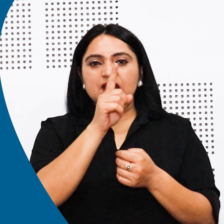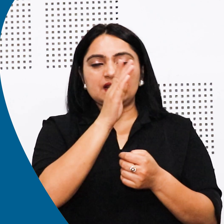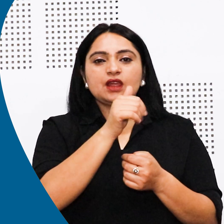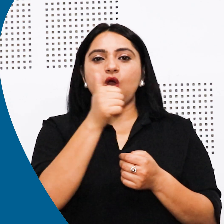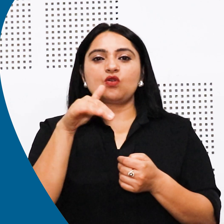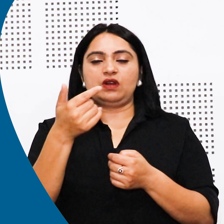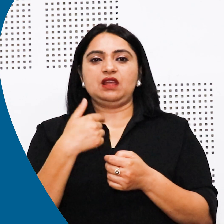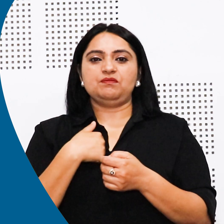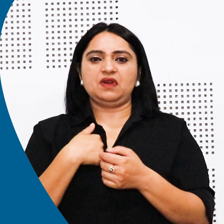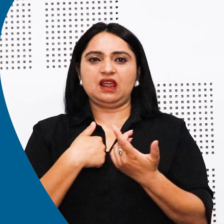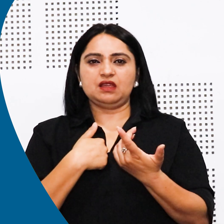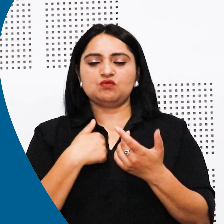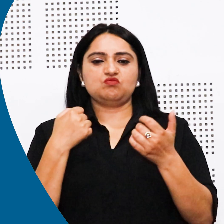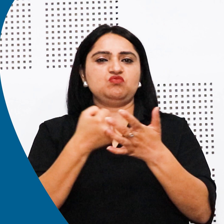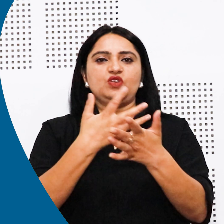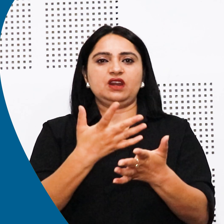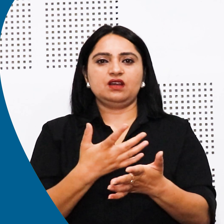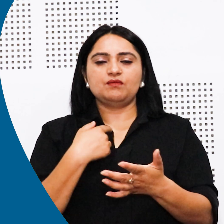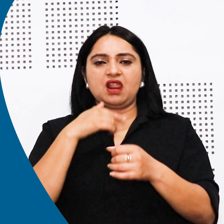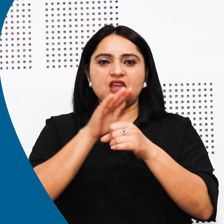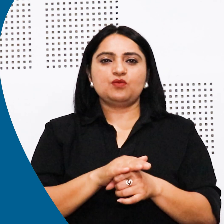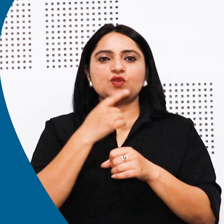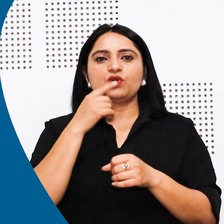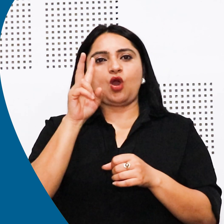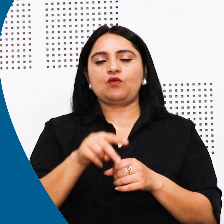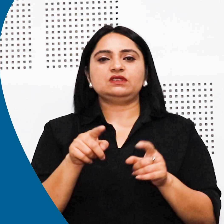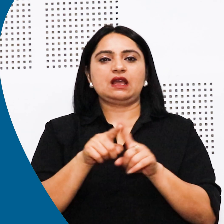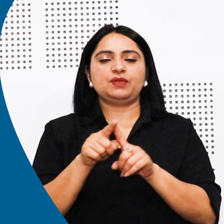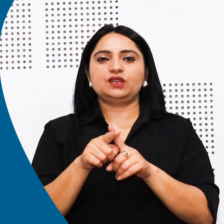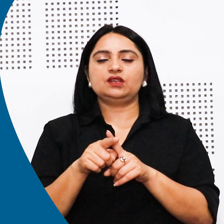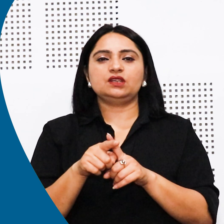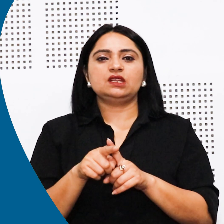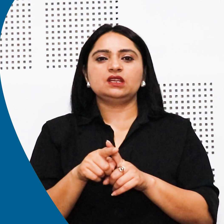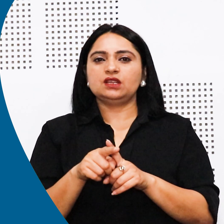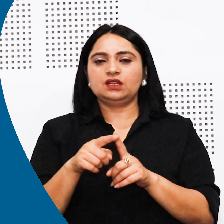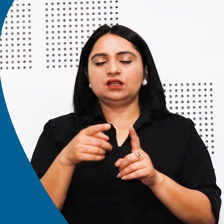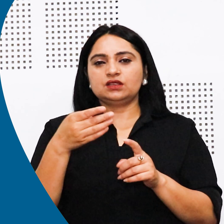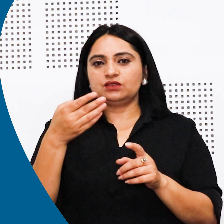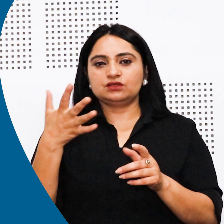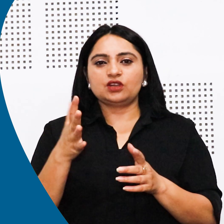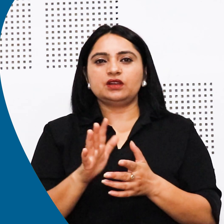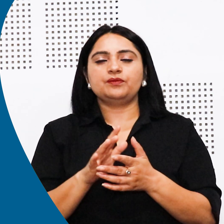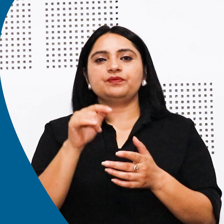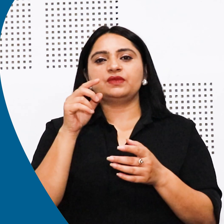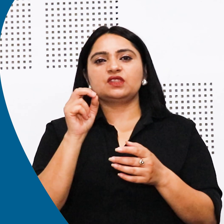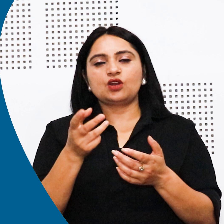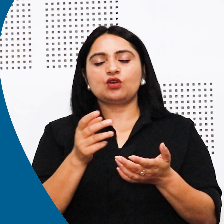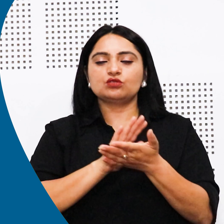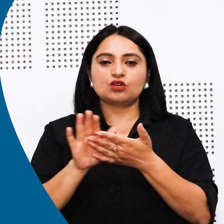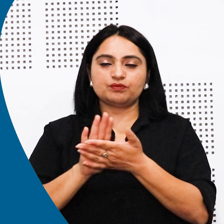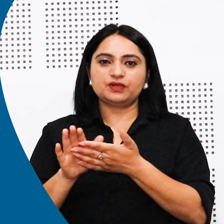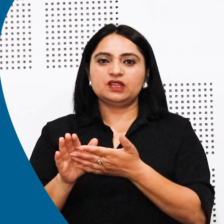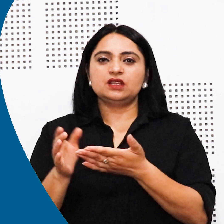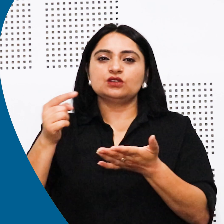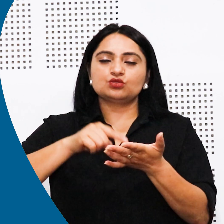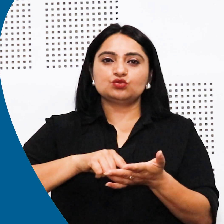चाहिँ मलाई चाहिँ च्यापियो मलाई दिएन उपेक्षा गरियो भन्नुपर्ने अवस्थै होइन। तर संहिताको अभ्यासको सुरुमा यस्तै केही खालका